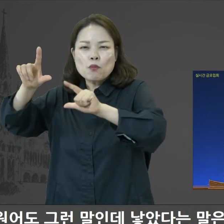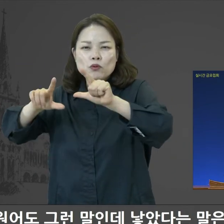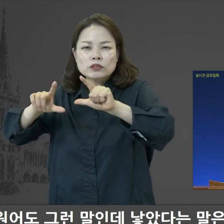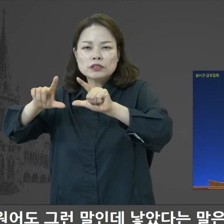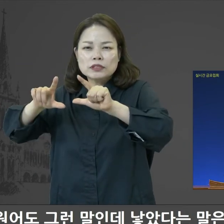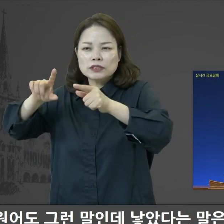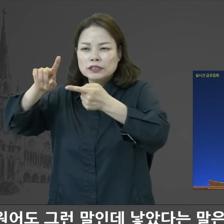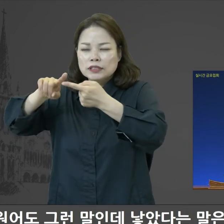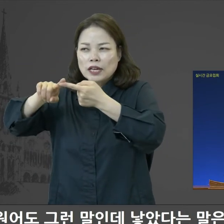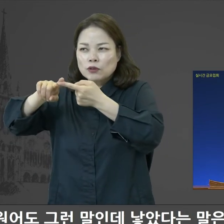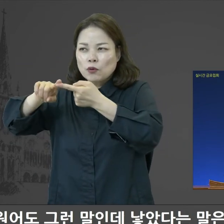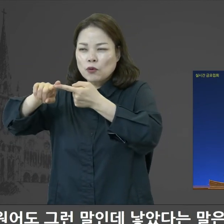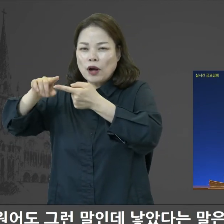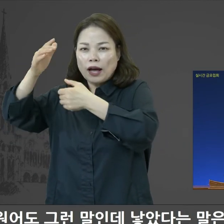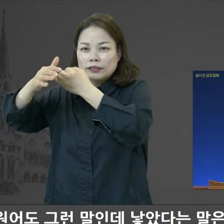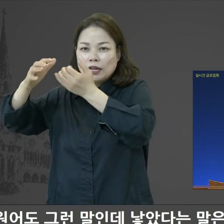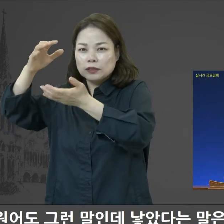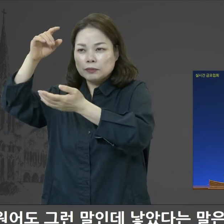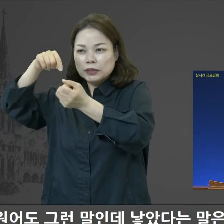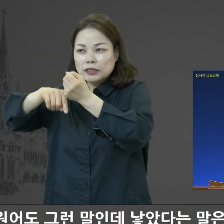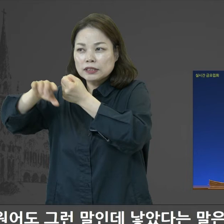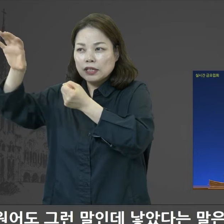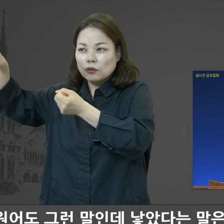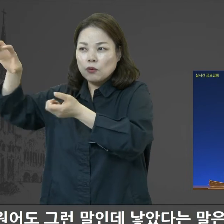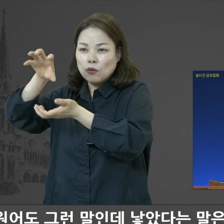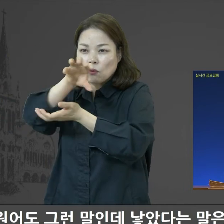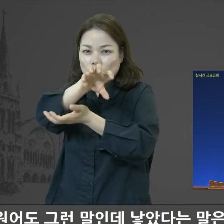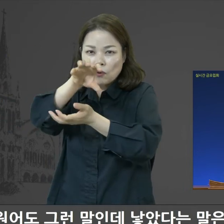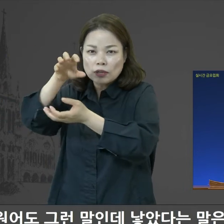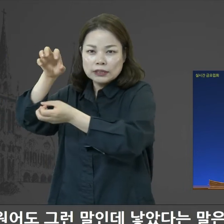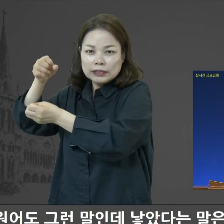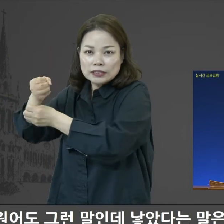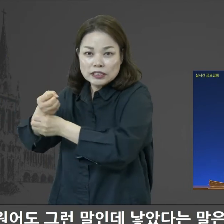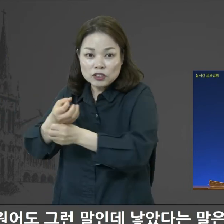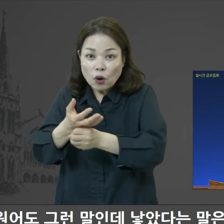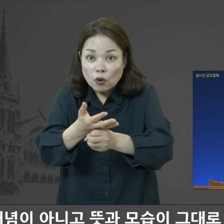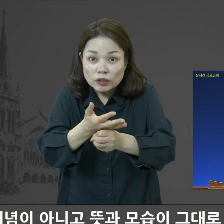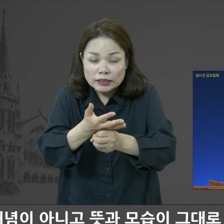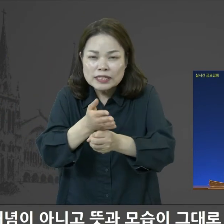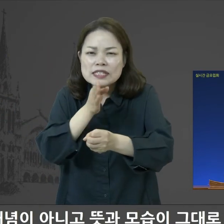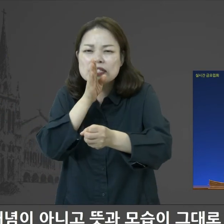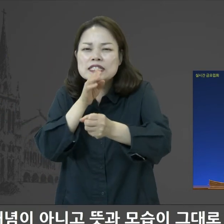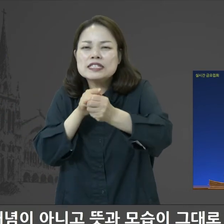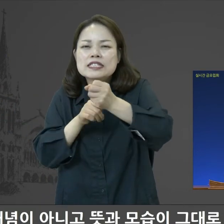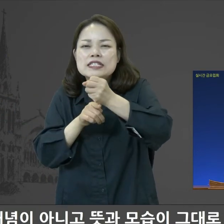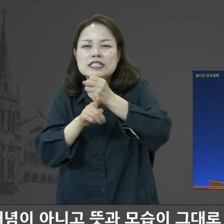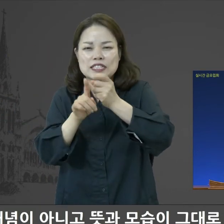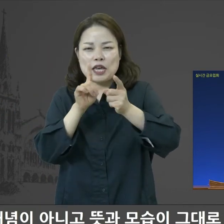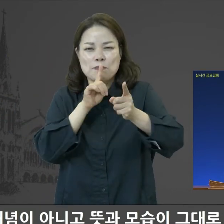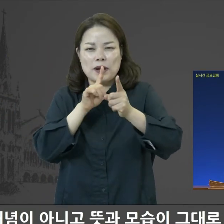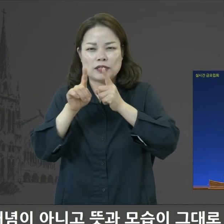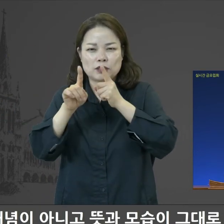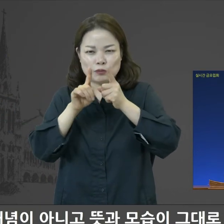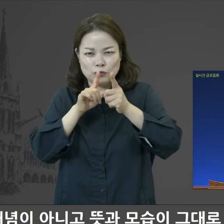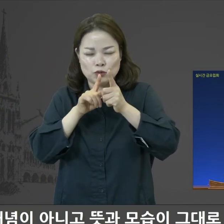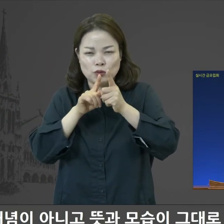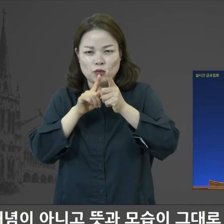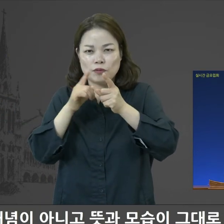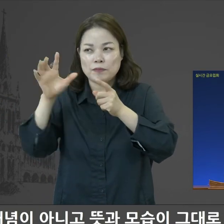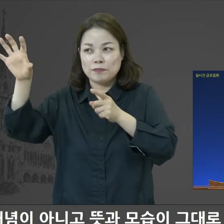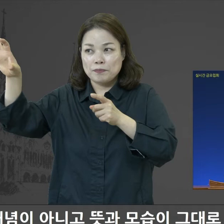그대로 전달되어졌다, 이런 뜻으로 낳았다는 겁니다. 그래서 오늘 본문은 진리의 말씀으로 낳았다 이렇게 선포하는